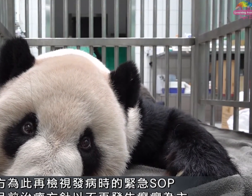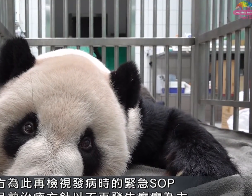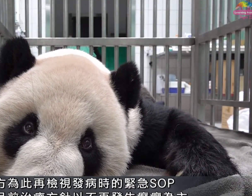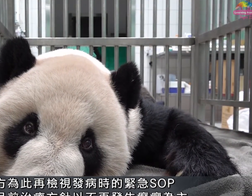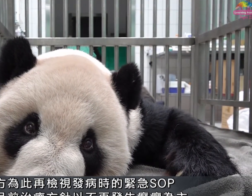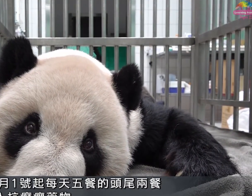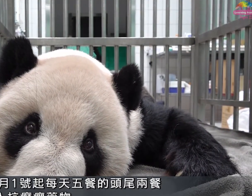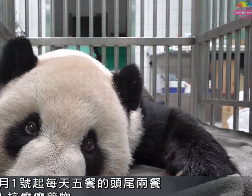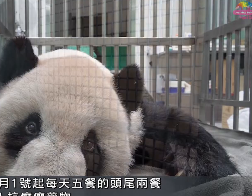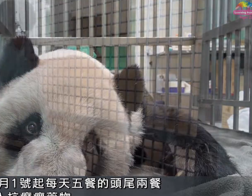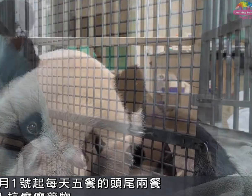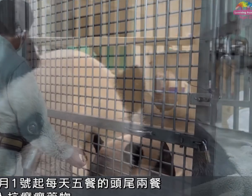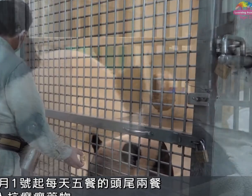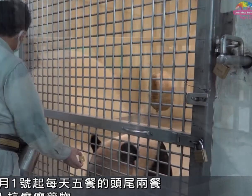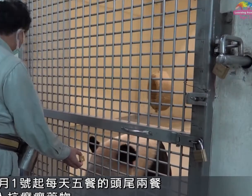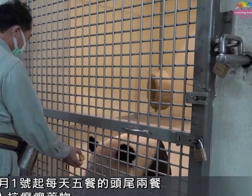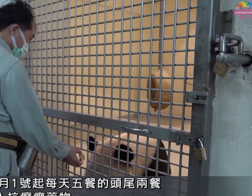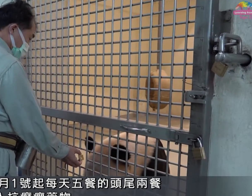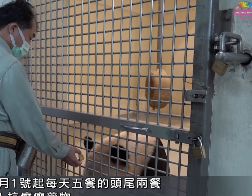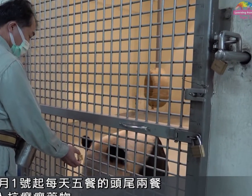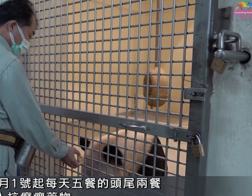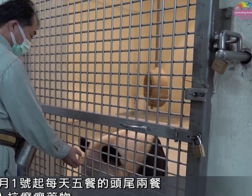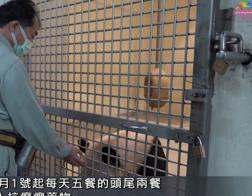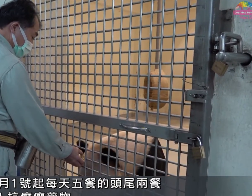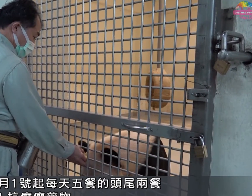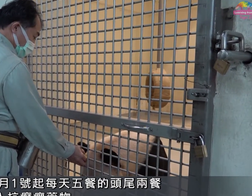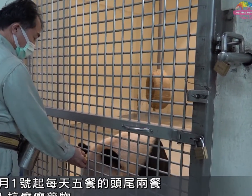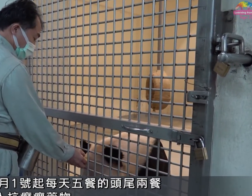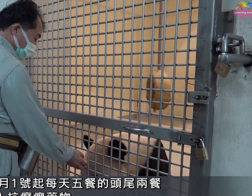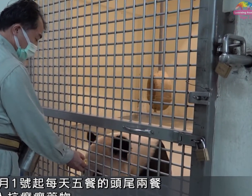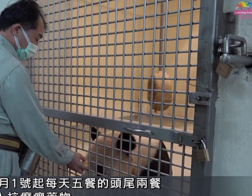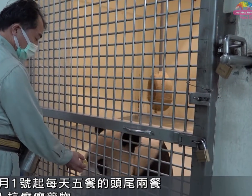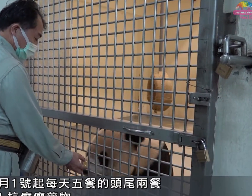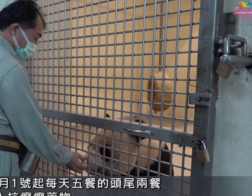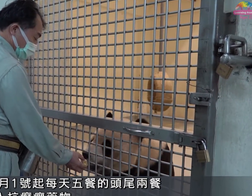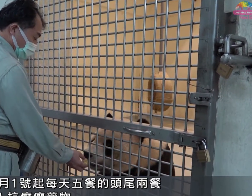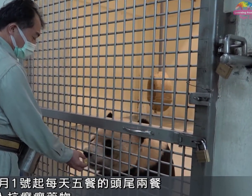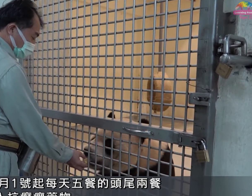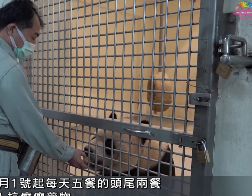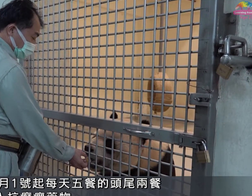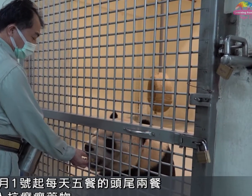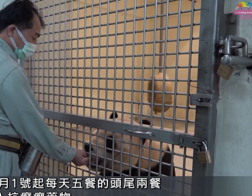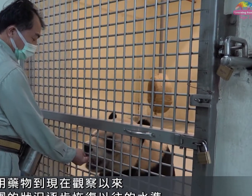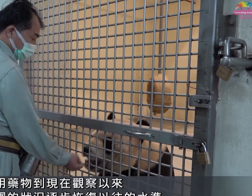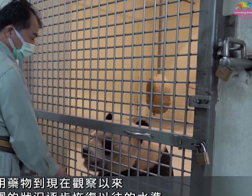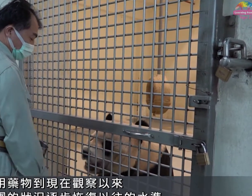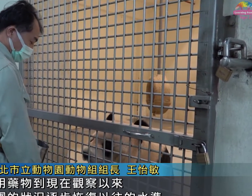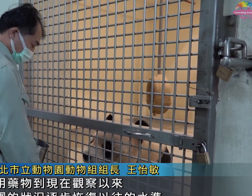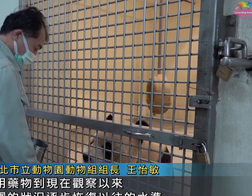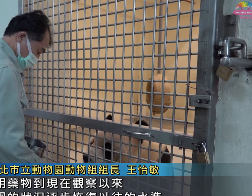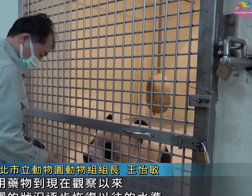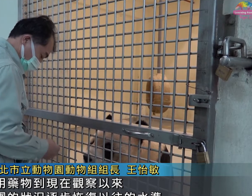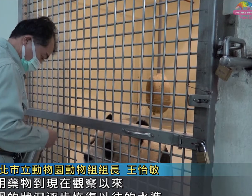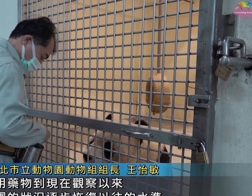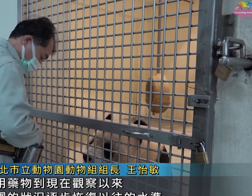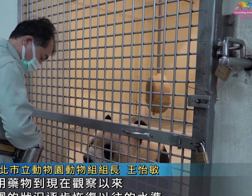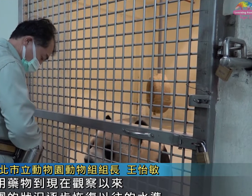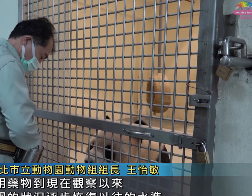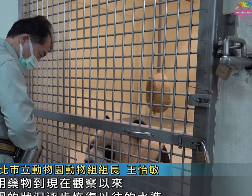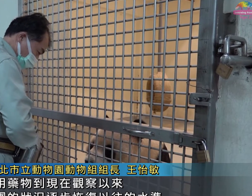主，10月1号起每天午餐的头尾两餐放入抗癫痫药物。 服用药物到现在观察以来，团团的状况